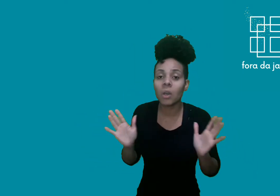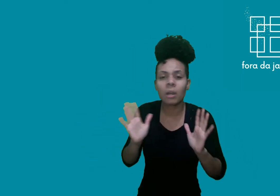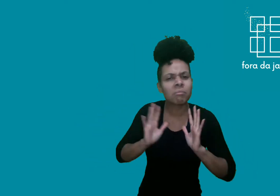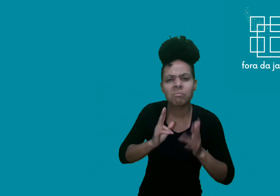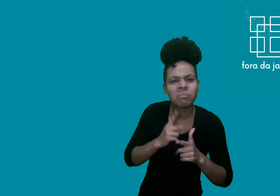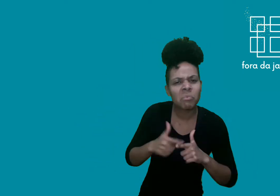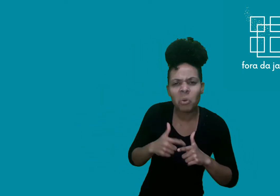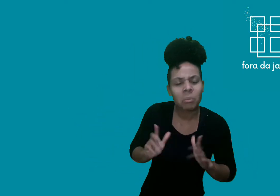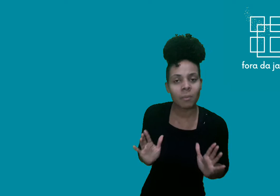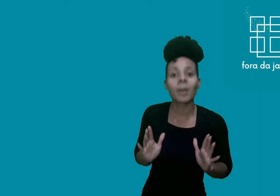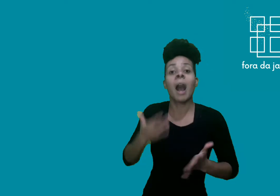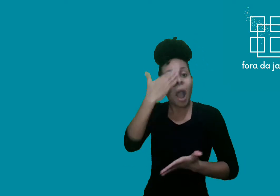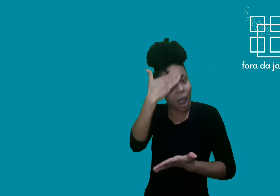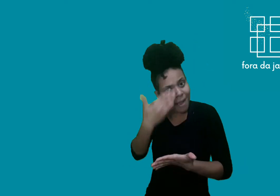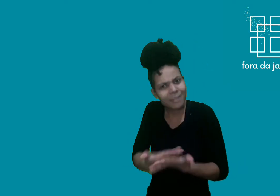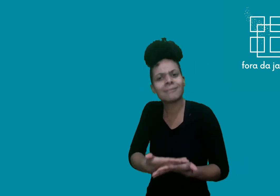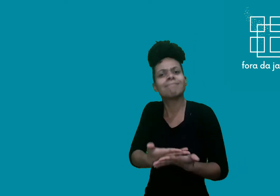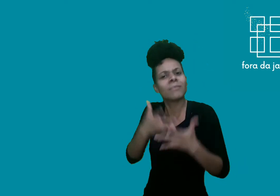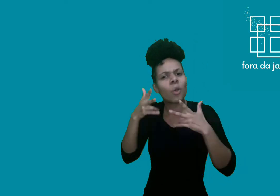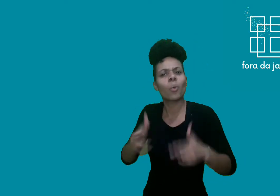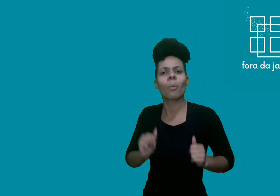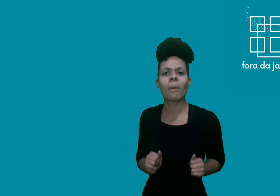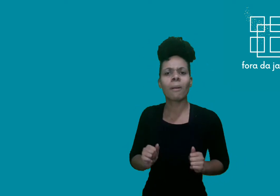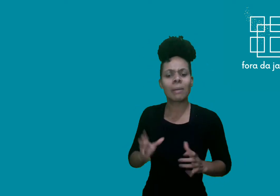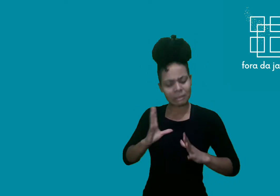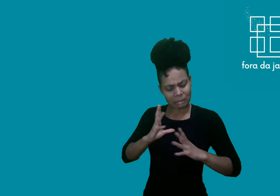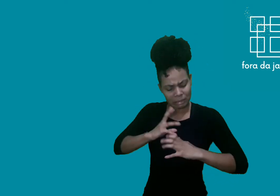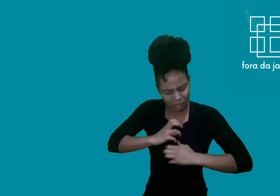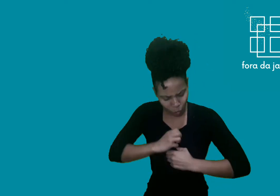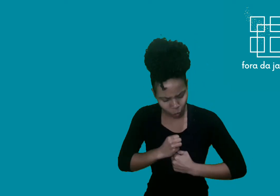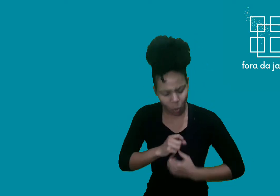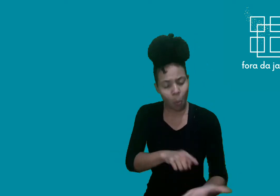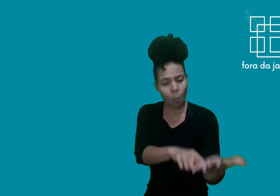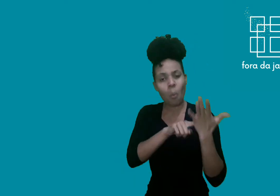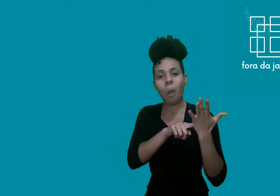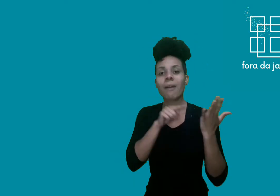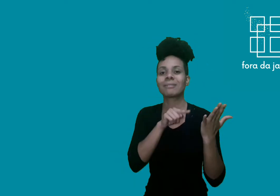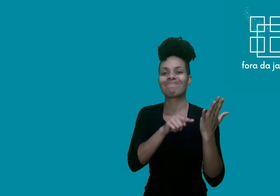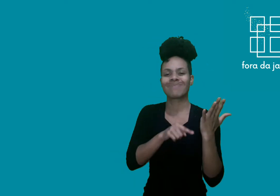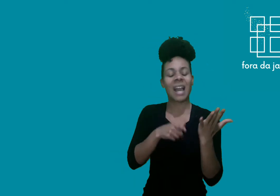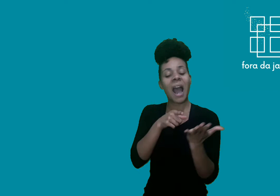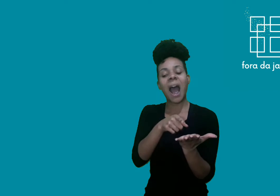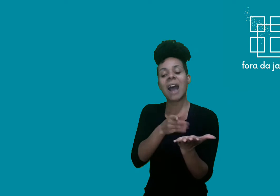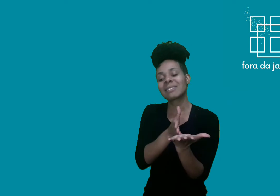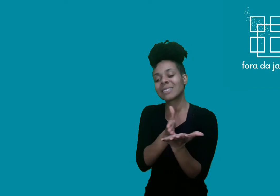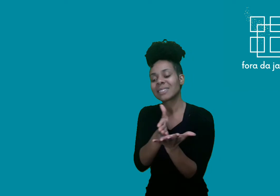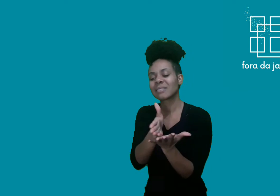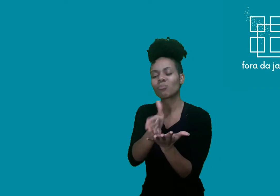de nós ou se aquilo ali vem do outro. E mesmo se eu não conseguir reconhecer se aquilo ali é meu